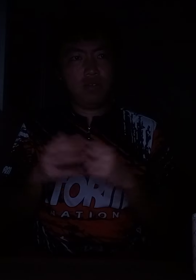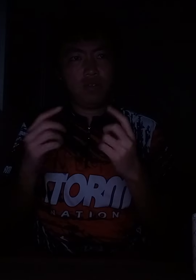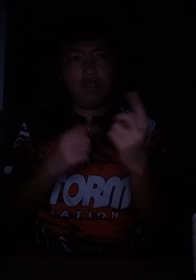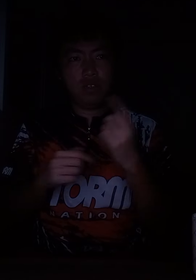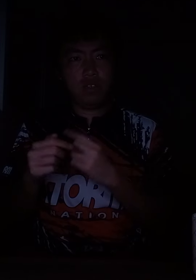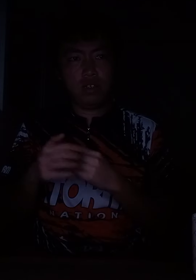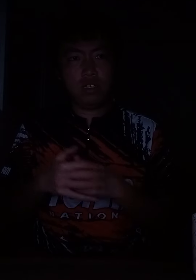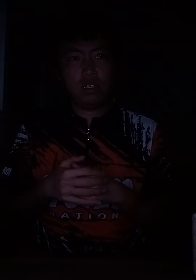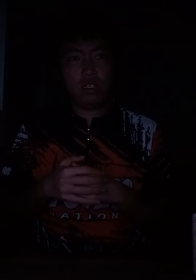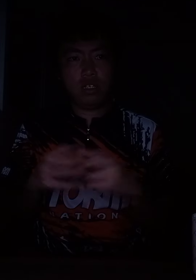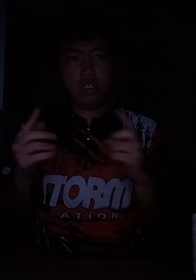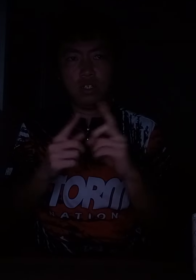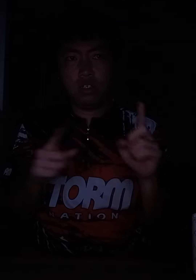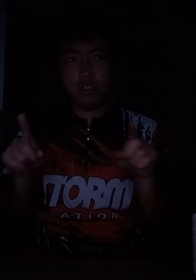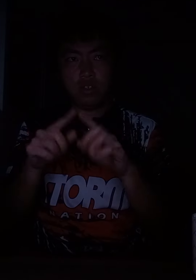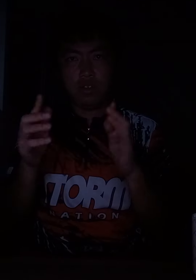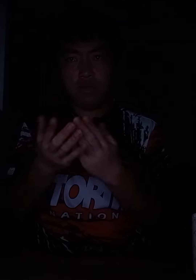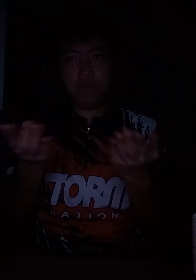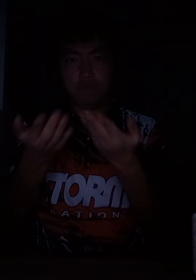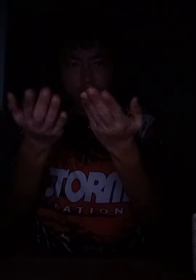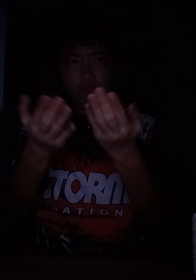놀랐을까요? 당시 화면 함께 보시겠습니다.